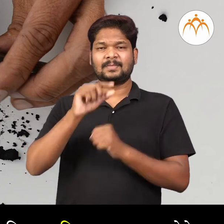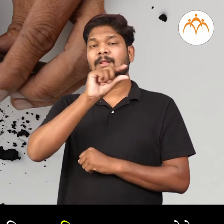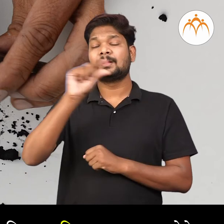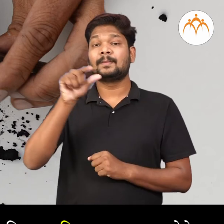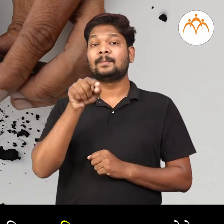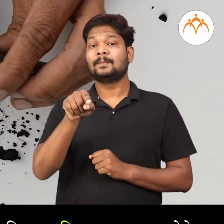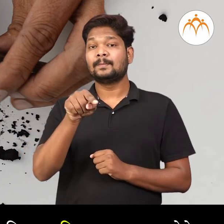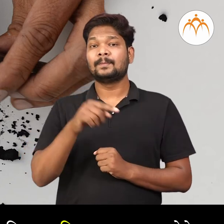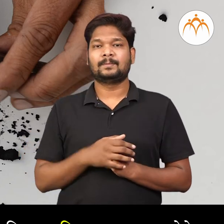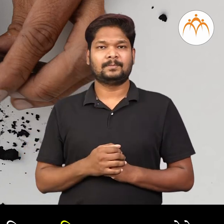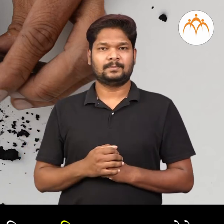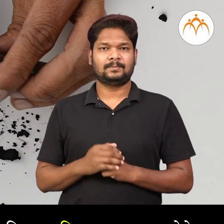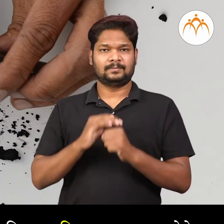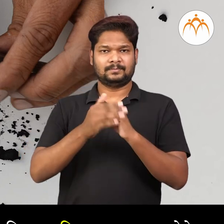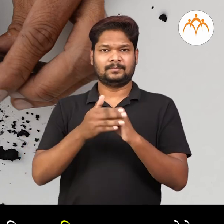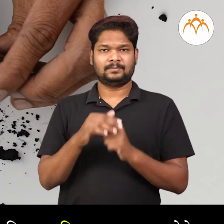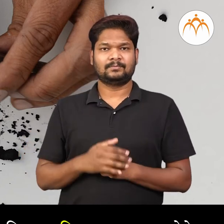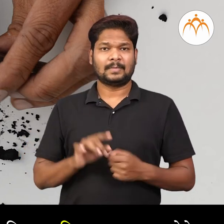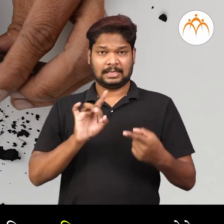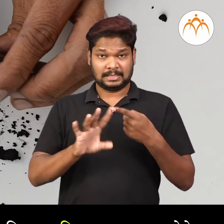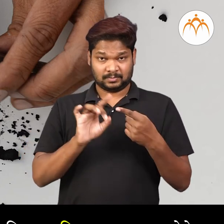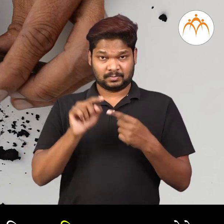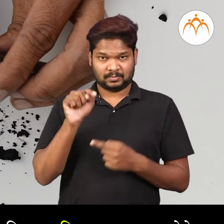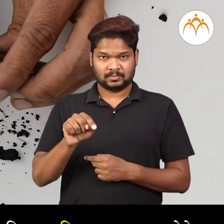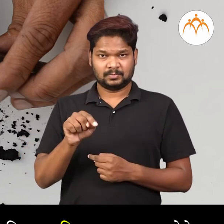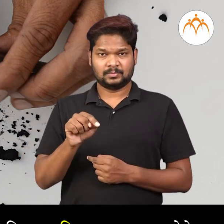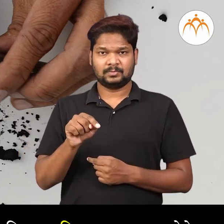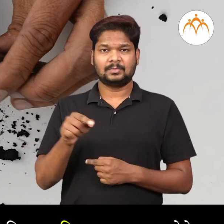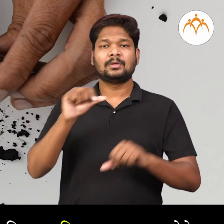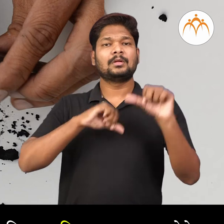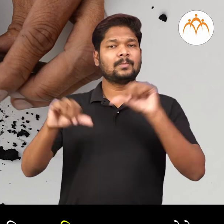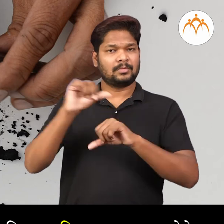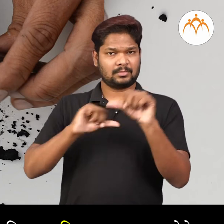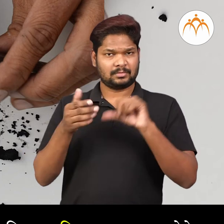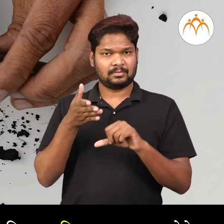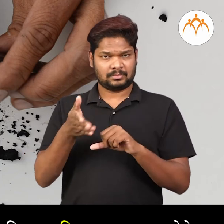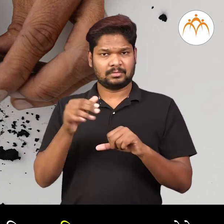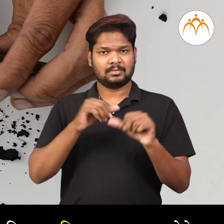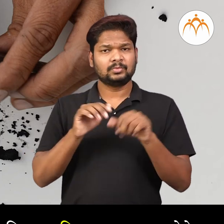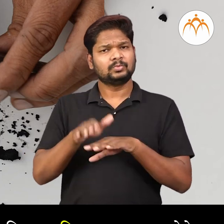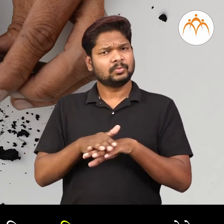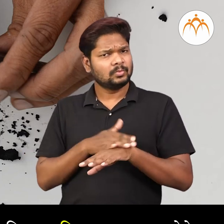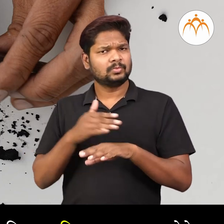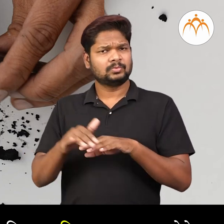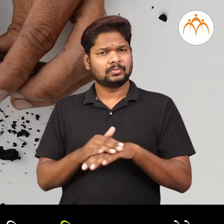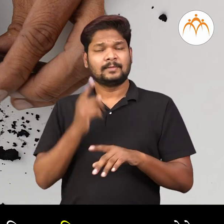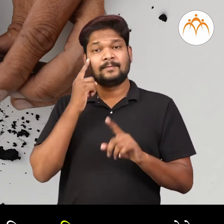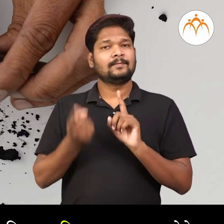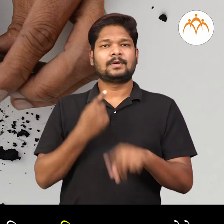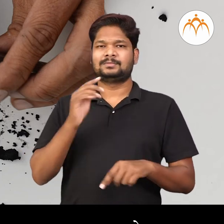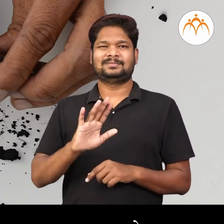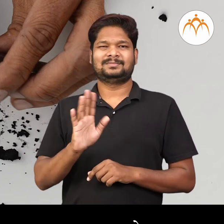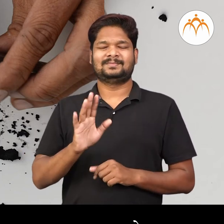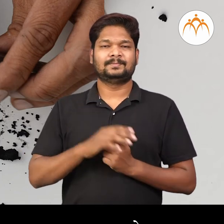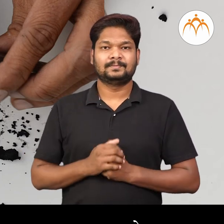या विद्युत - तेल रासायनिक अभिक्रिया अतिशय भावुकता सोते